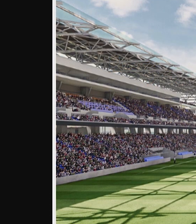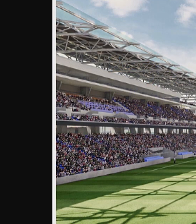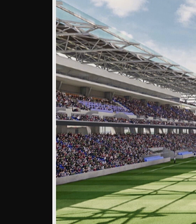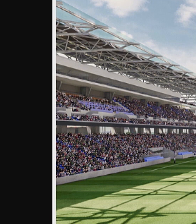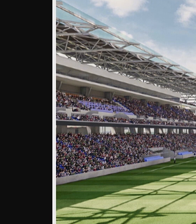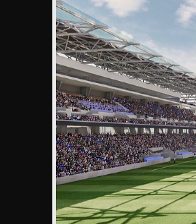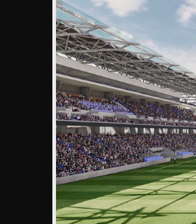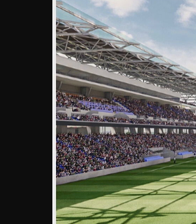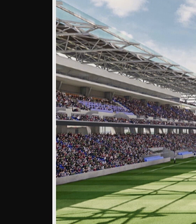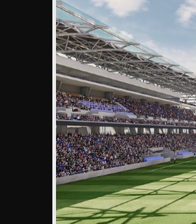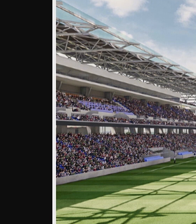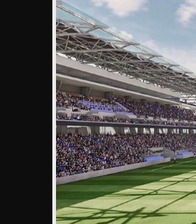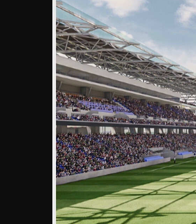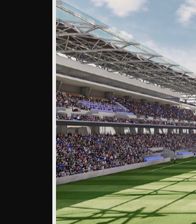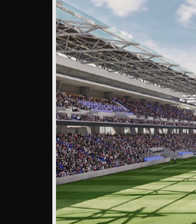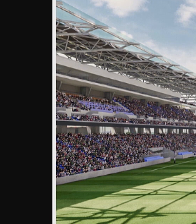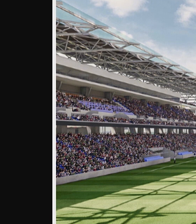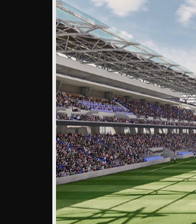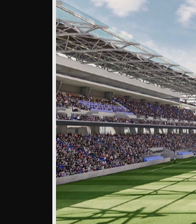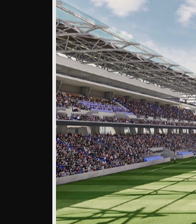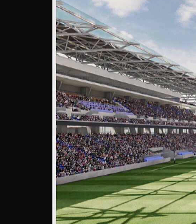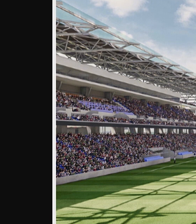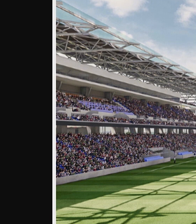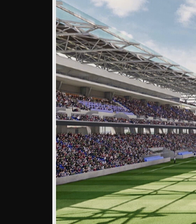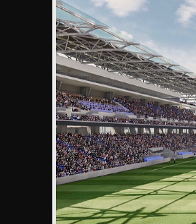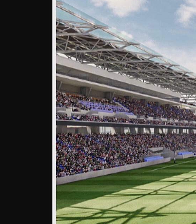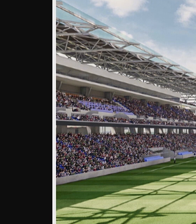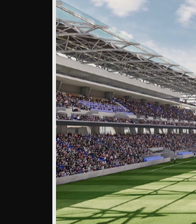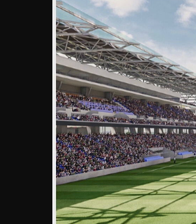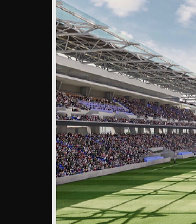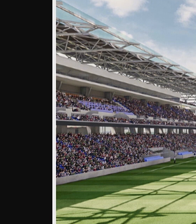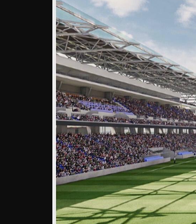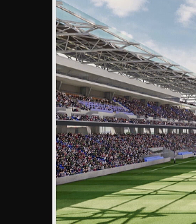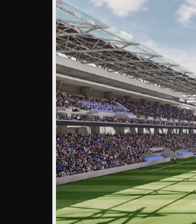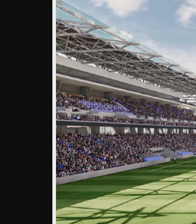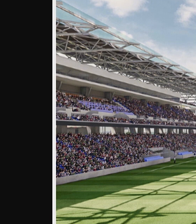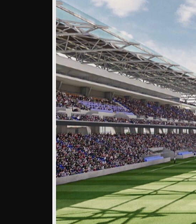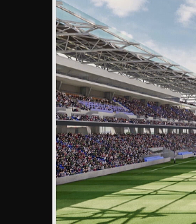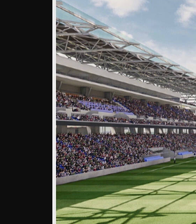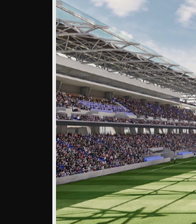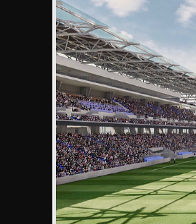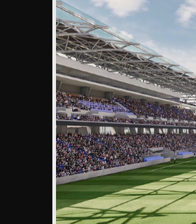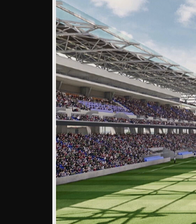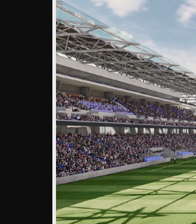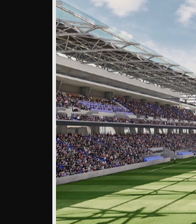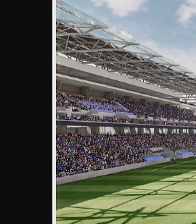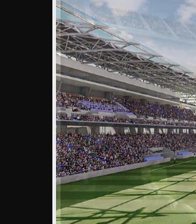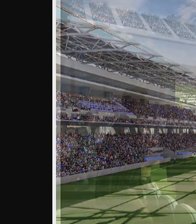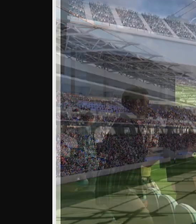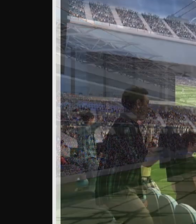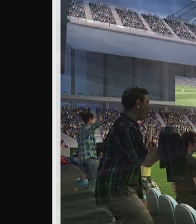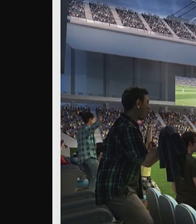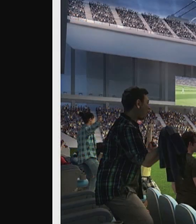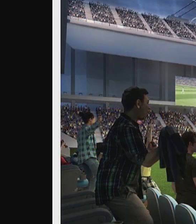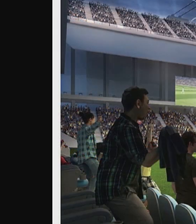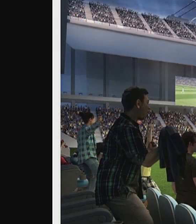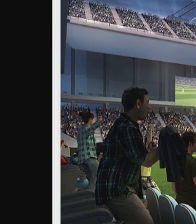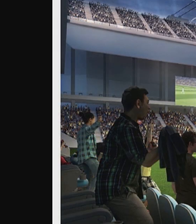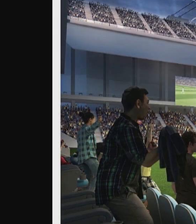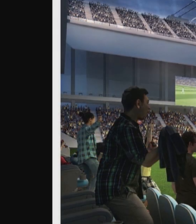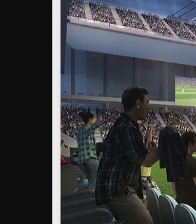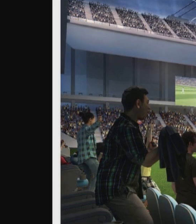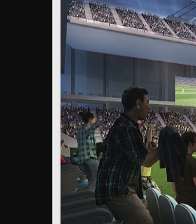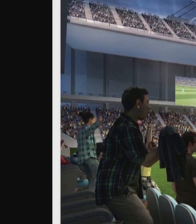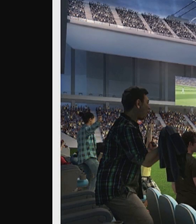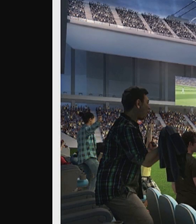スタジアムになるサッカースタジアムですすごく近くで見ることができるようになり